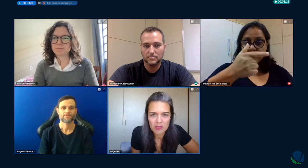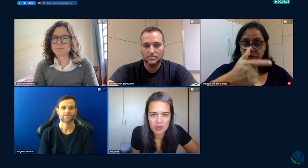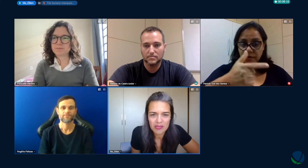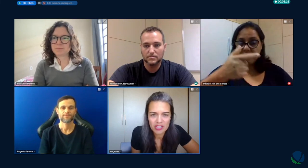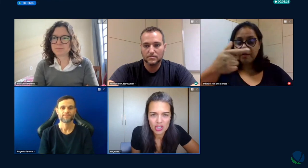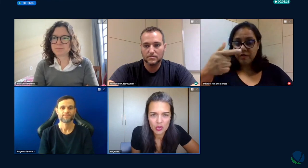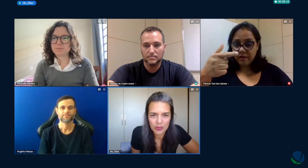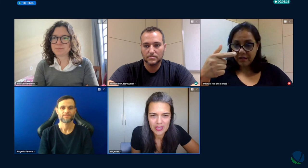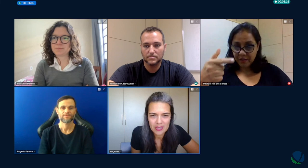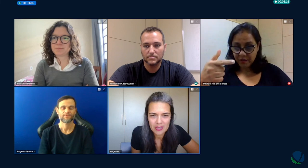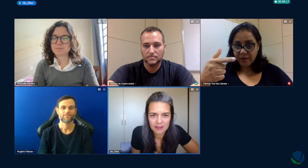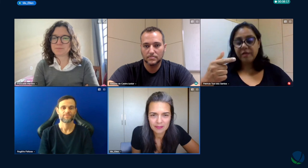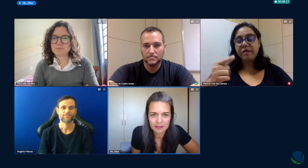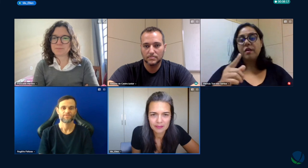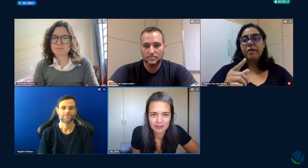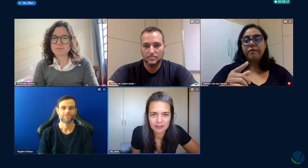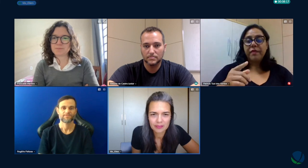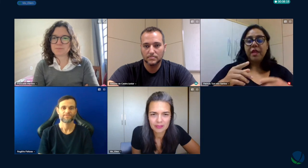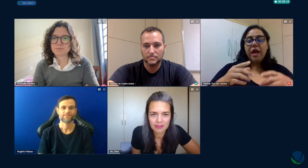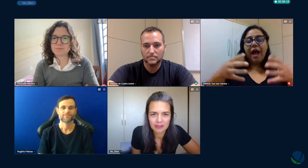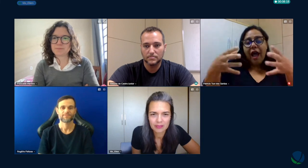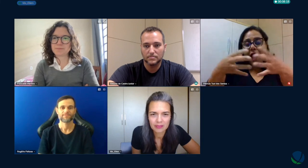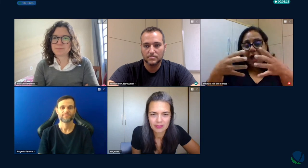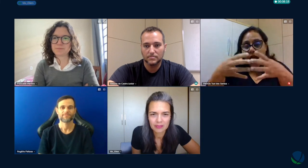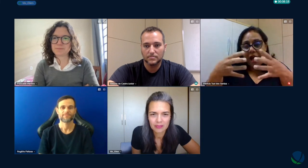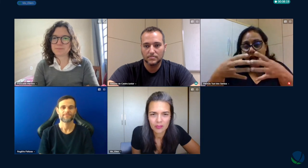de 2022.